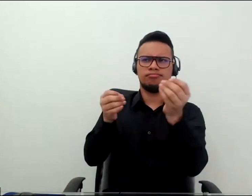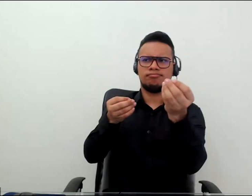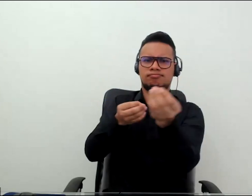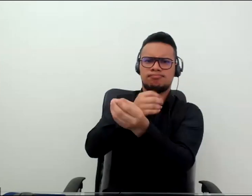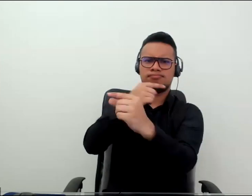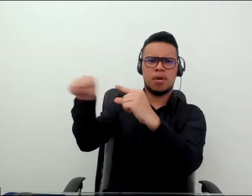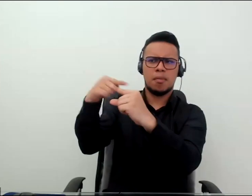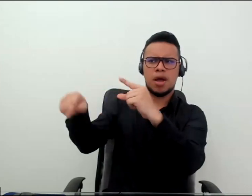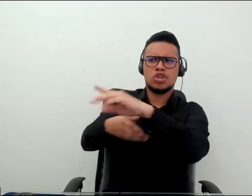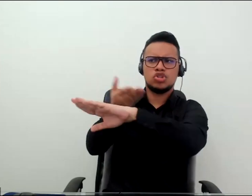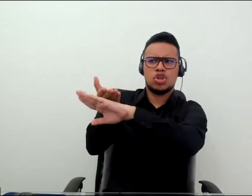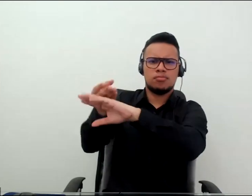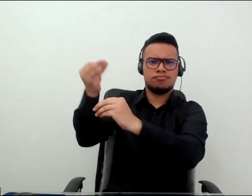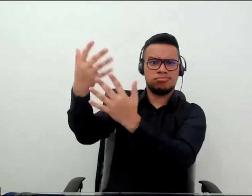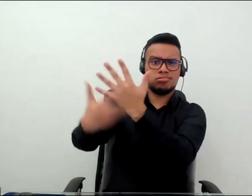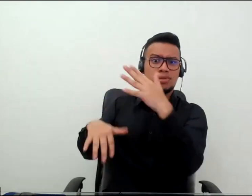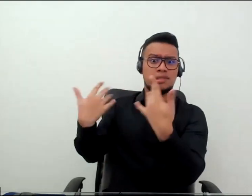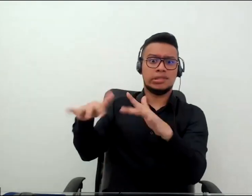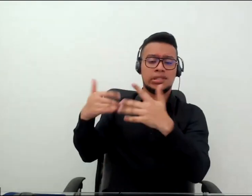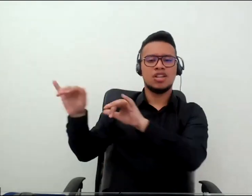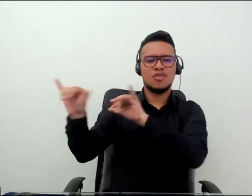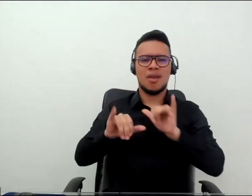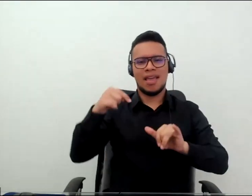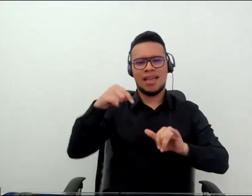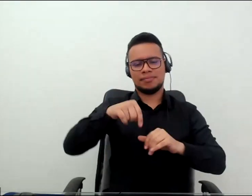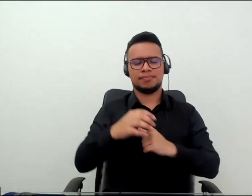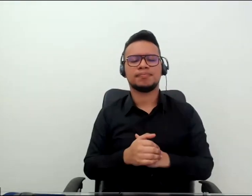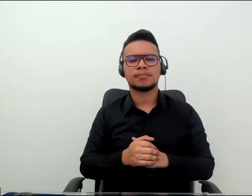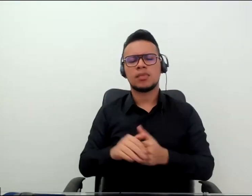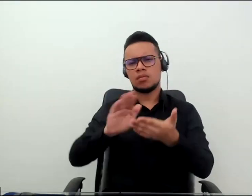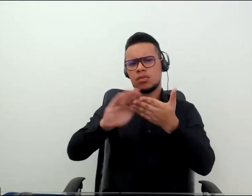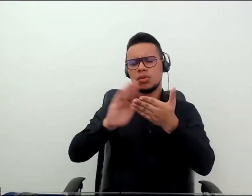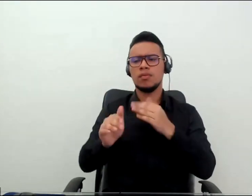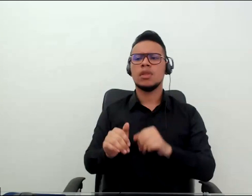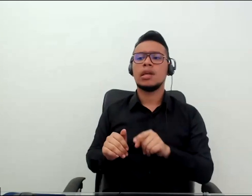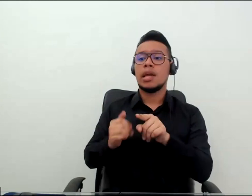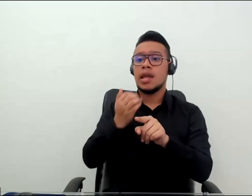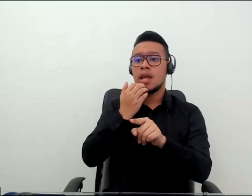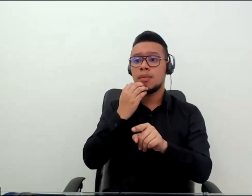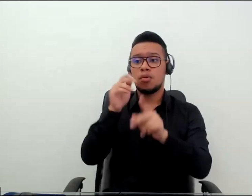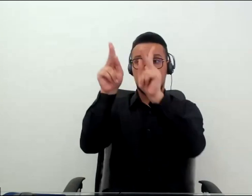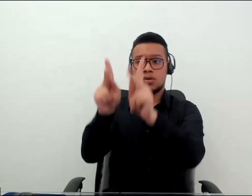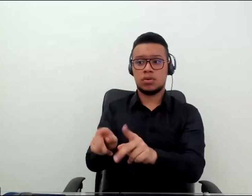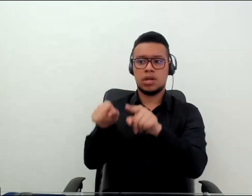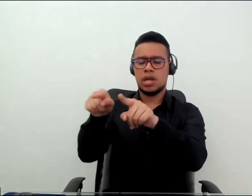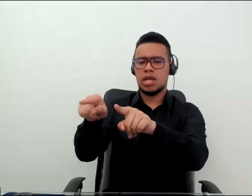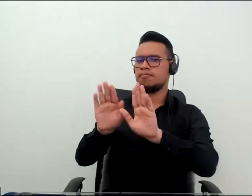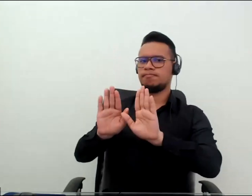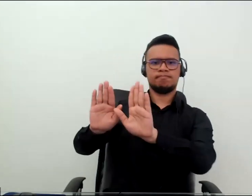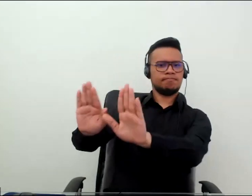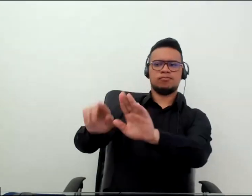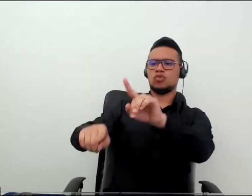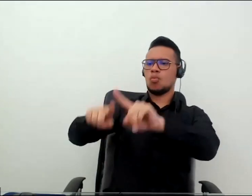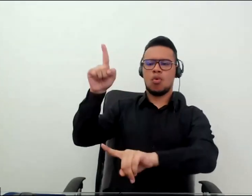una de las razones por las cuales una persona es excluida del beneficio es porque ha presentado información falsa